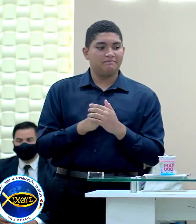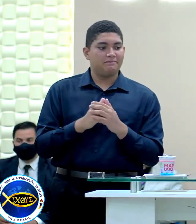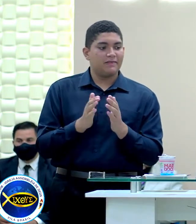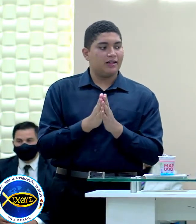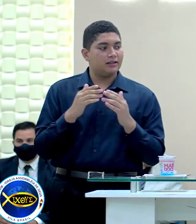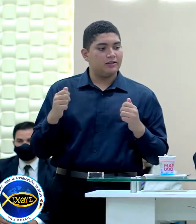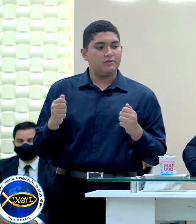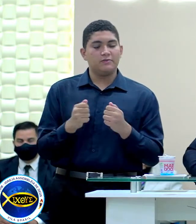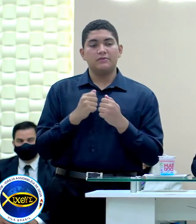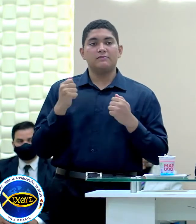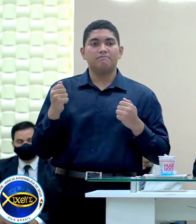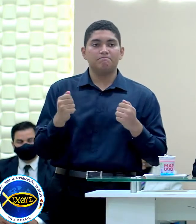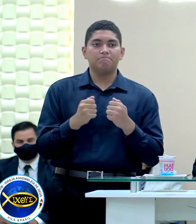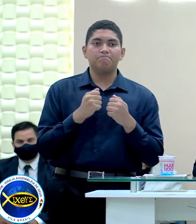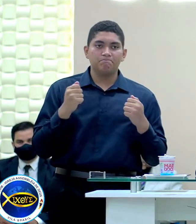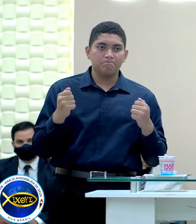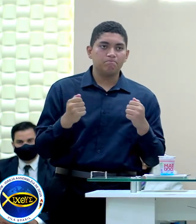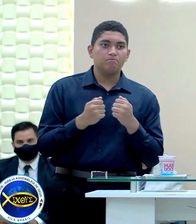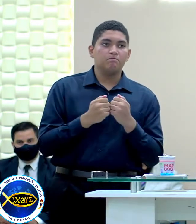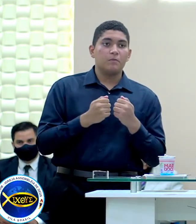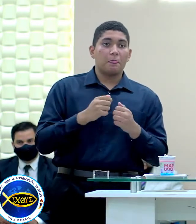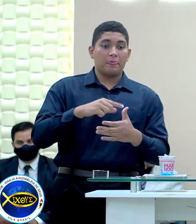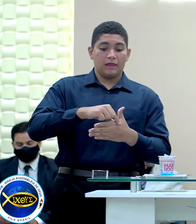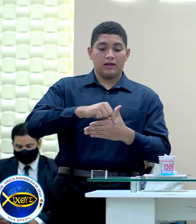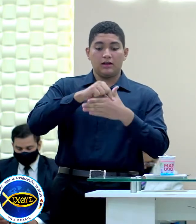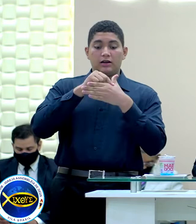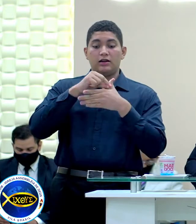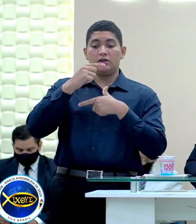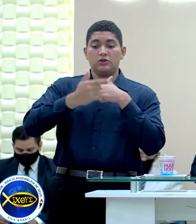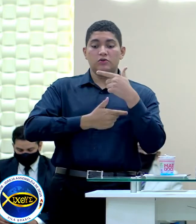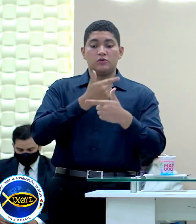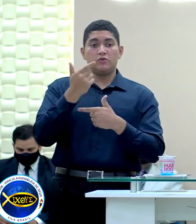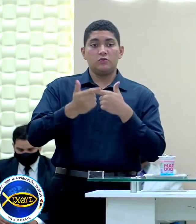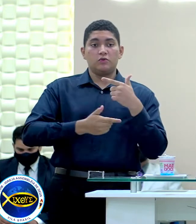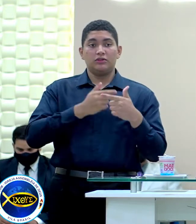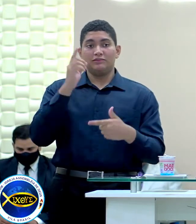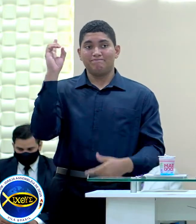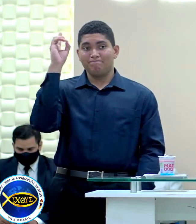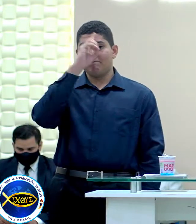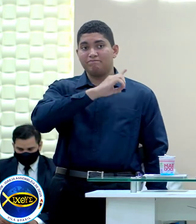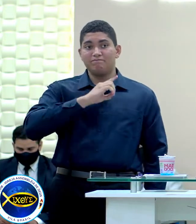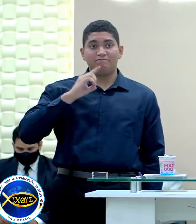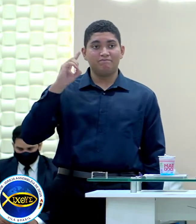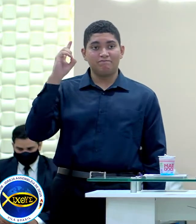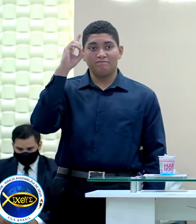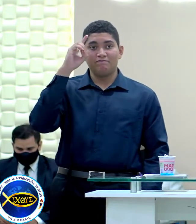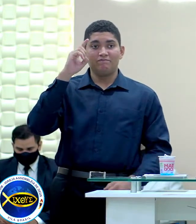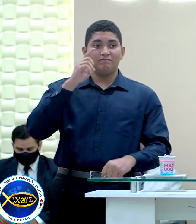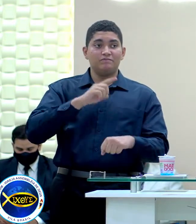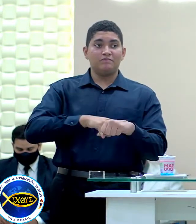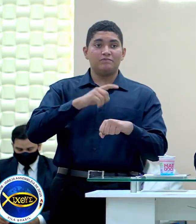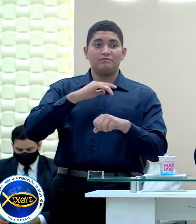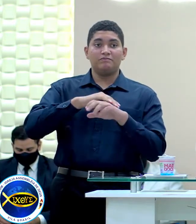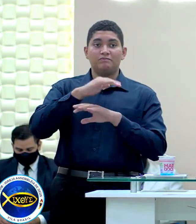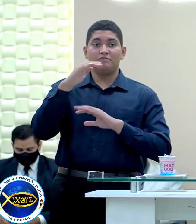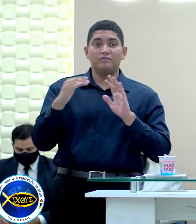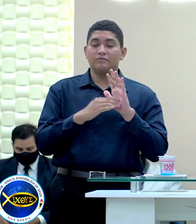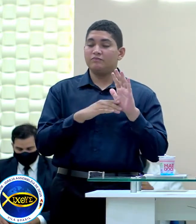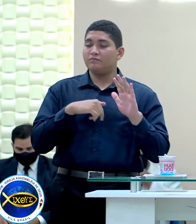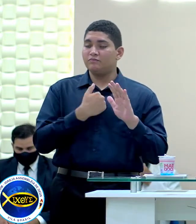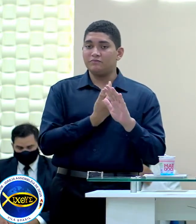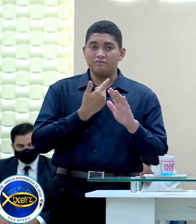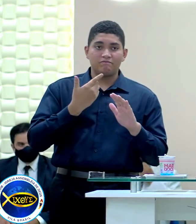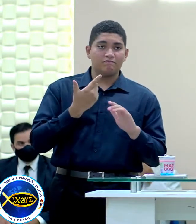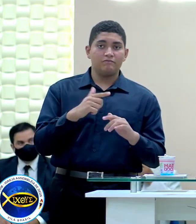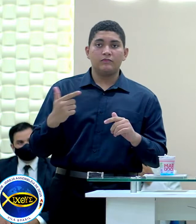aleluia, aleluia. A carne luta diariamente para que nós não tenhamos. Na igreja